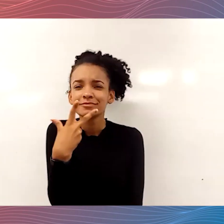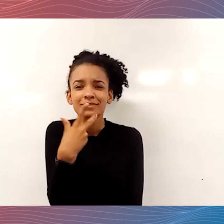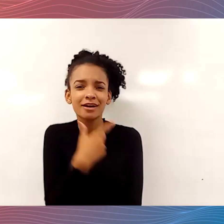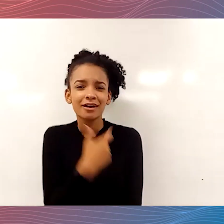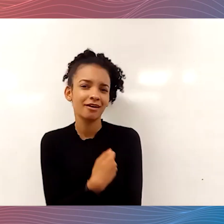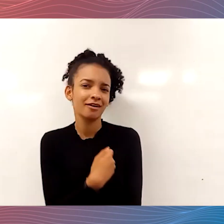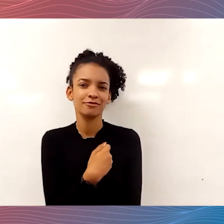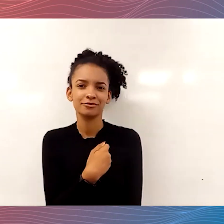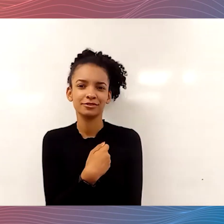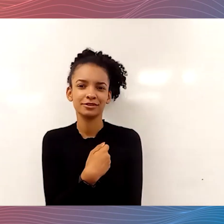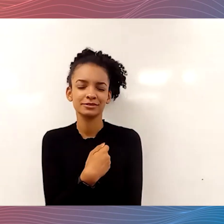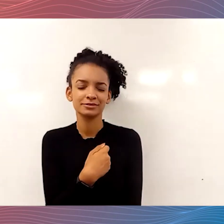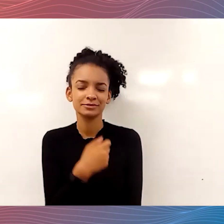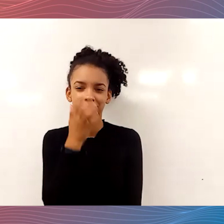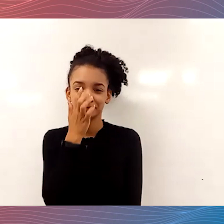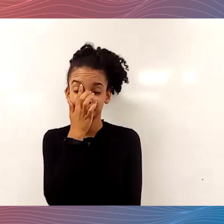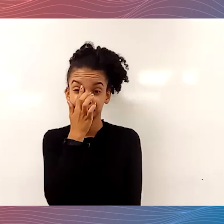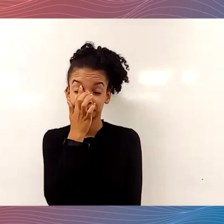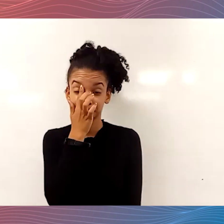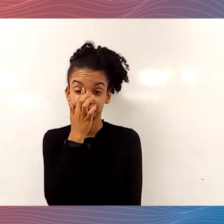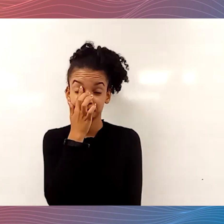fantásticas e sobrenaturais.